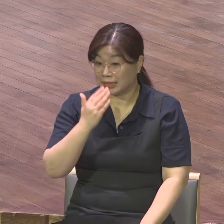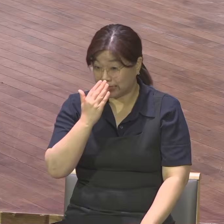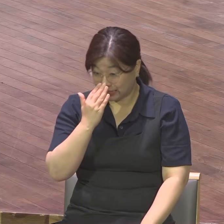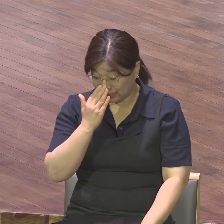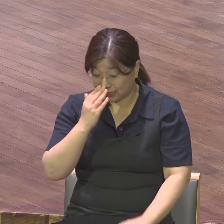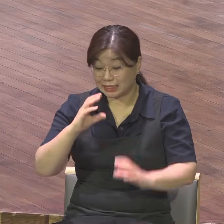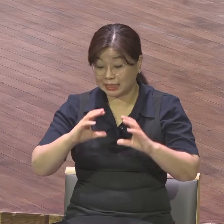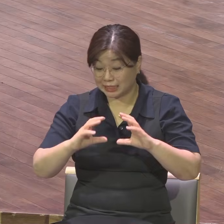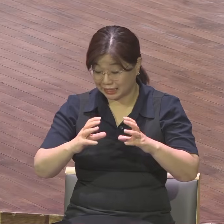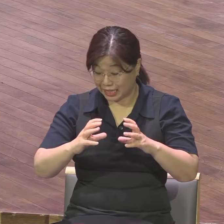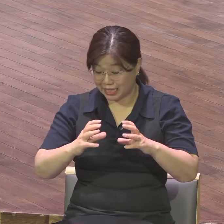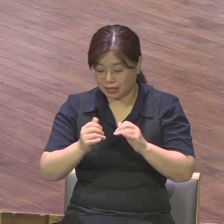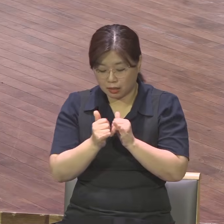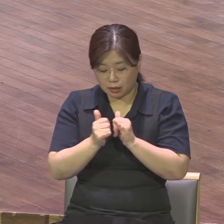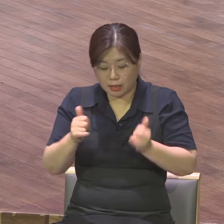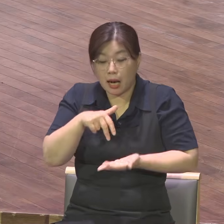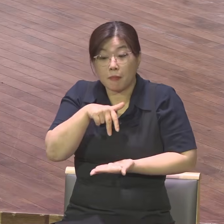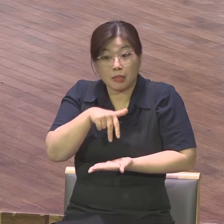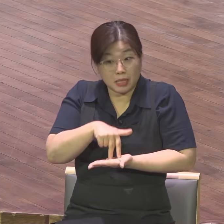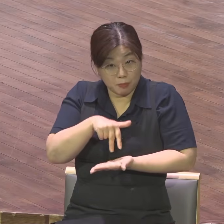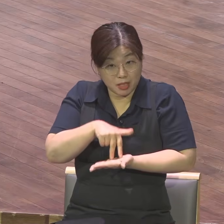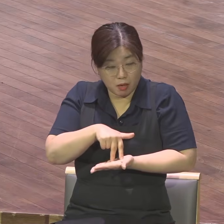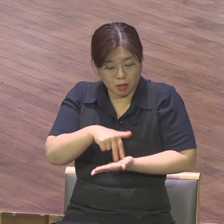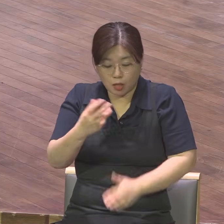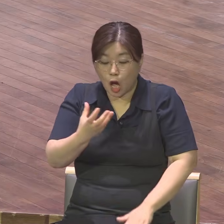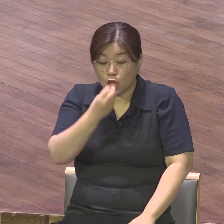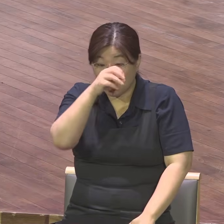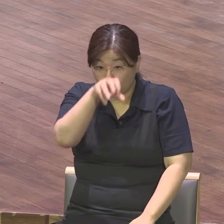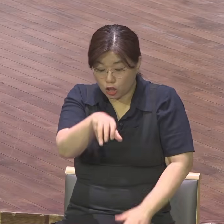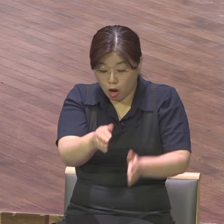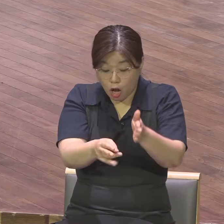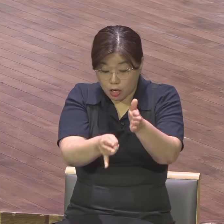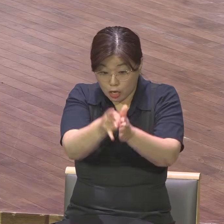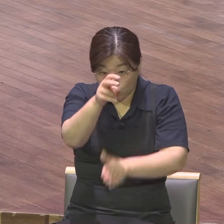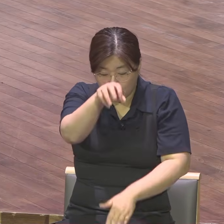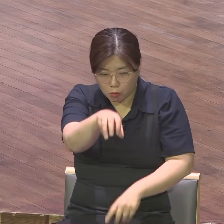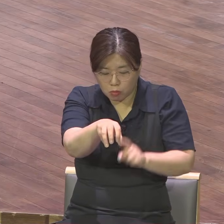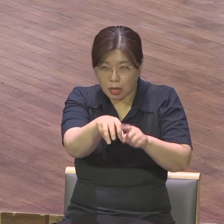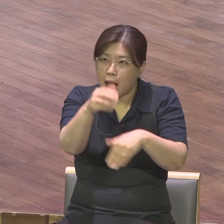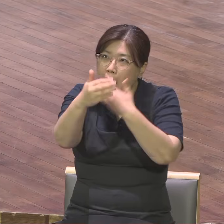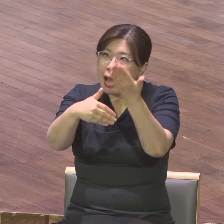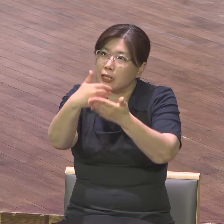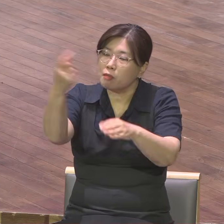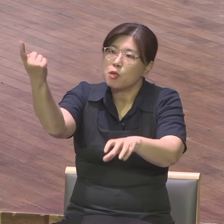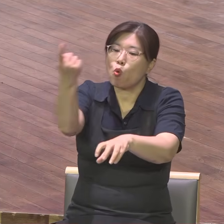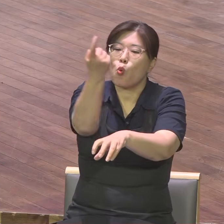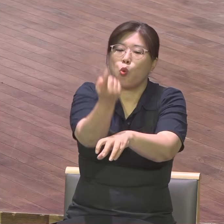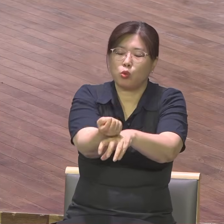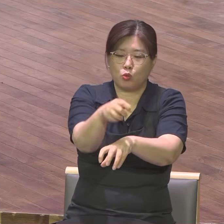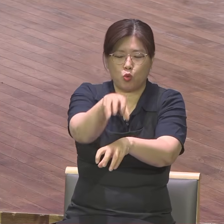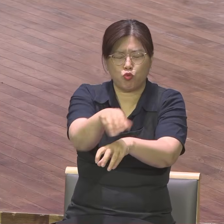성전은 하나님의 임재예요. 하나님의 성전, 하나님 임재하는 곳이, 그러니까 성전이